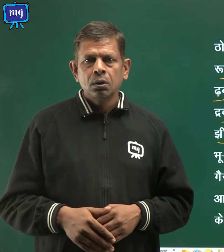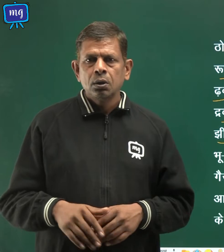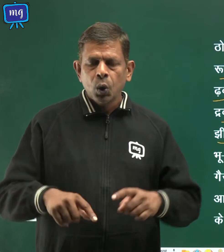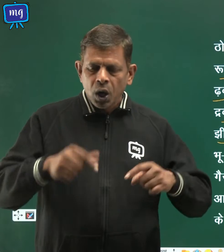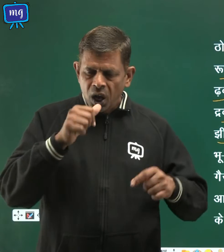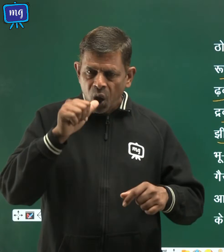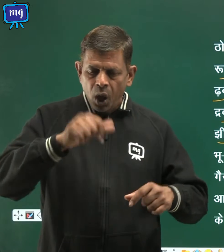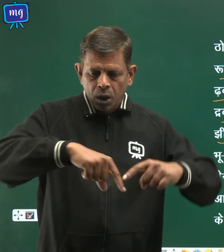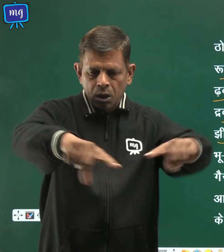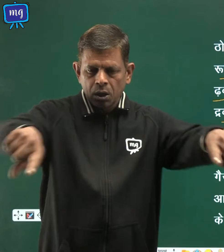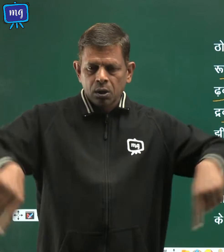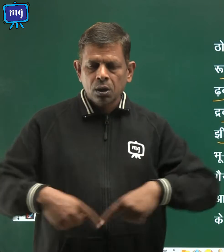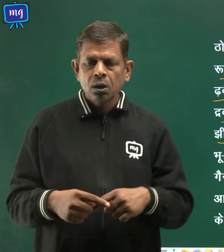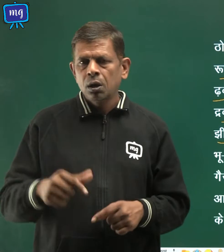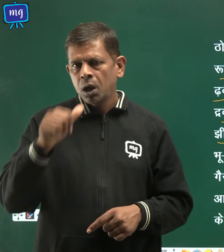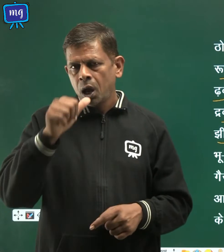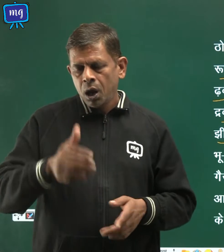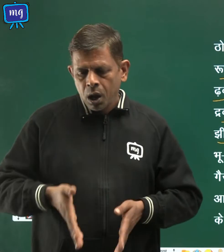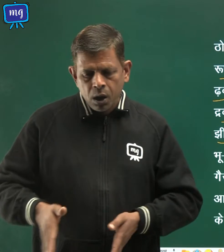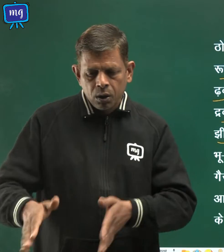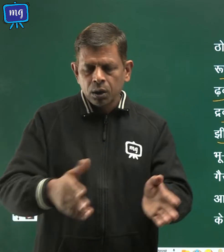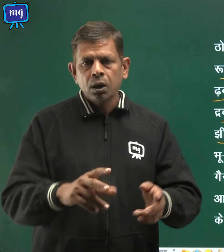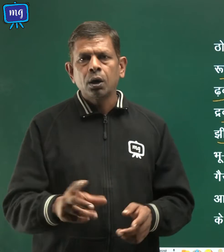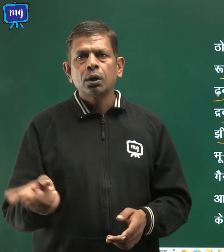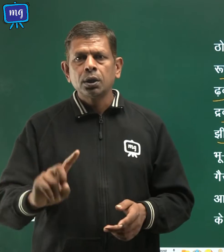झीलों, नदियों के अतिरिक्त